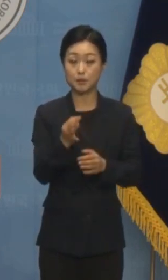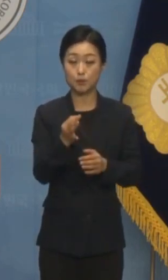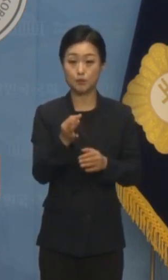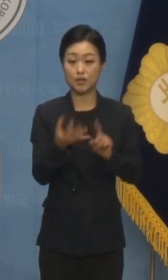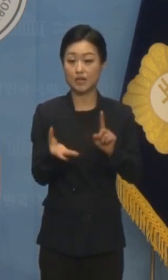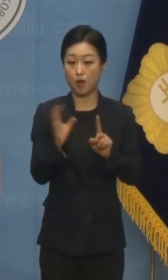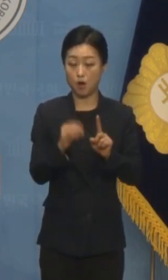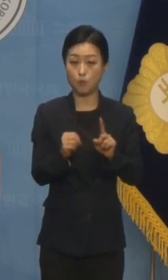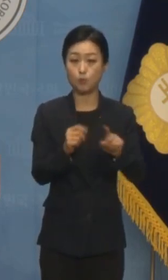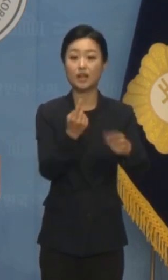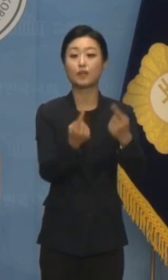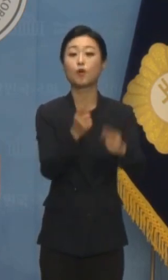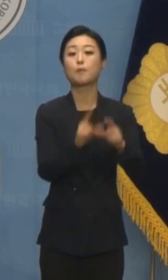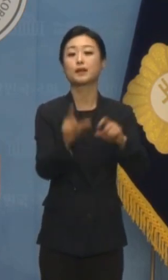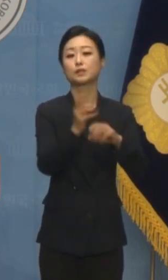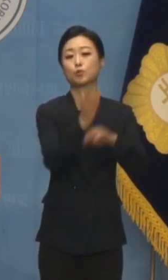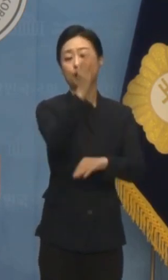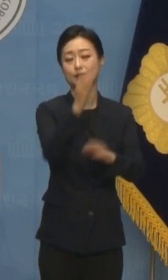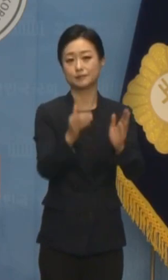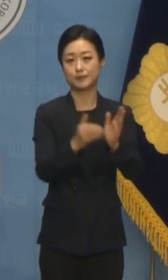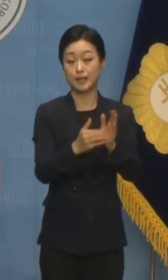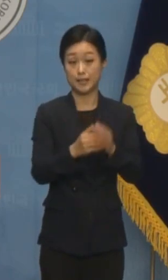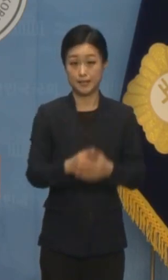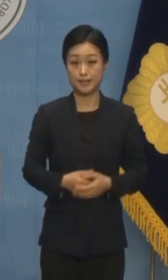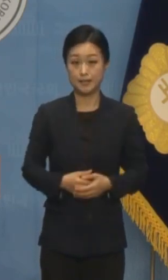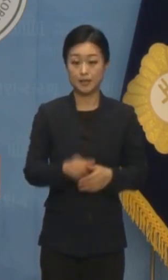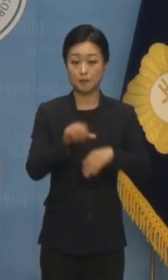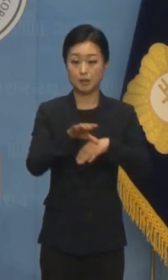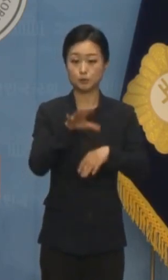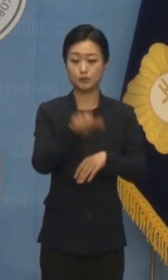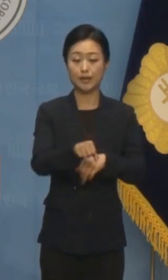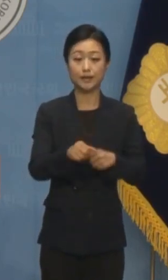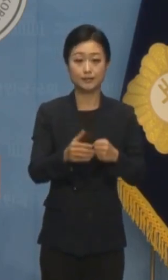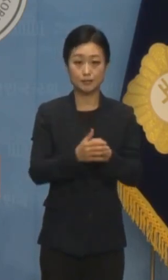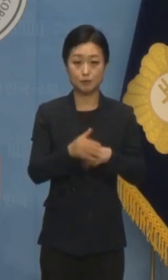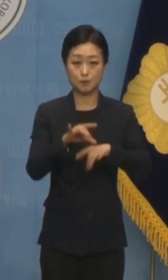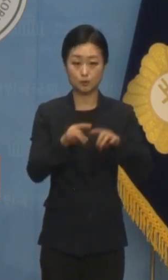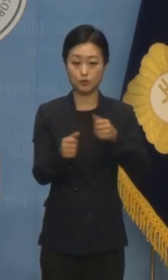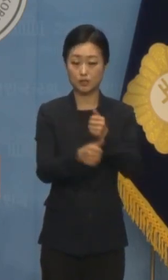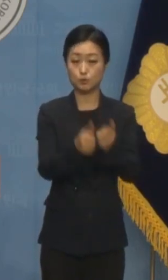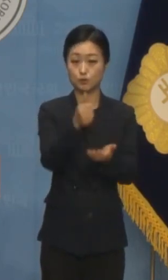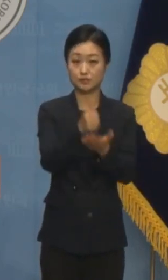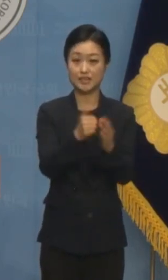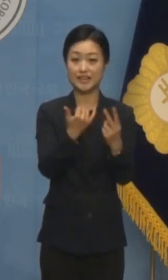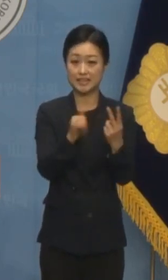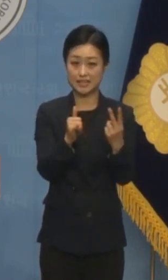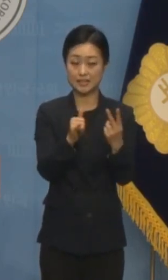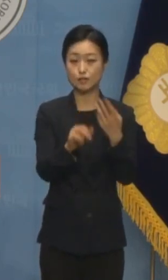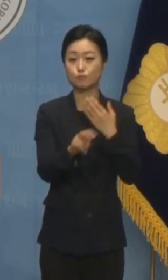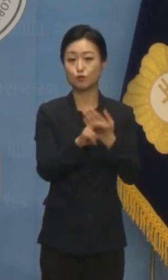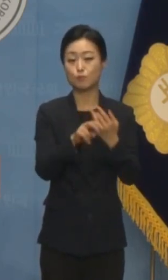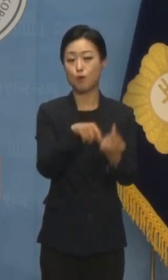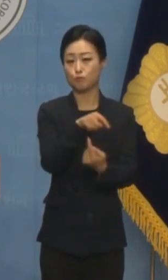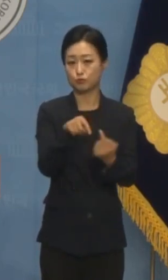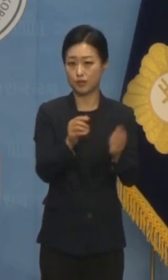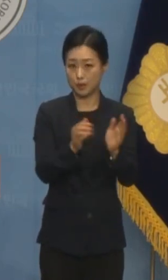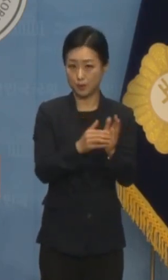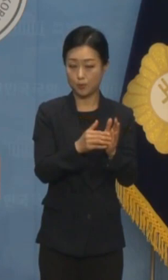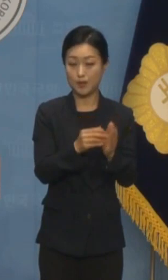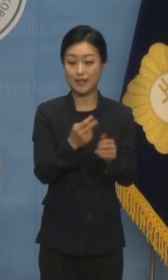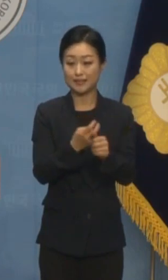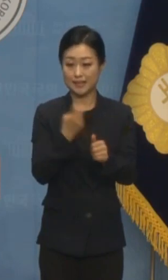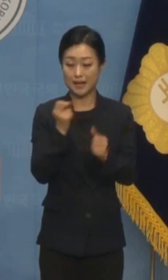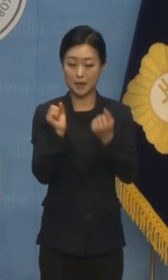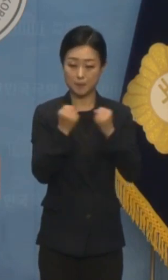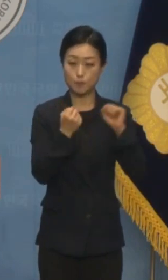원을 초과했습니다. 방송장악에 눈이 멀어 방통위 2인 체제를 위법 운영하며 탄핵을